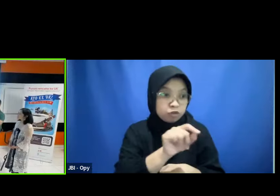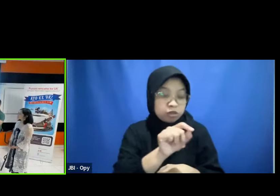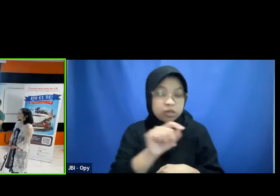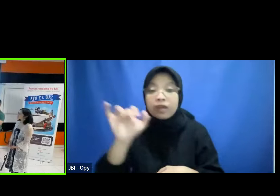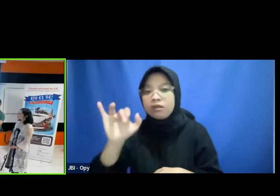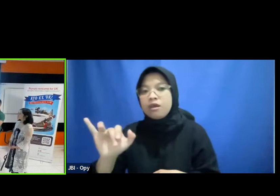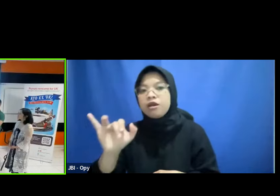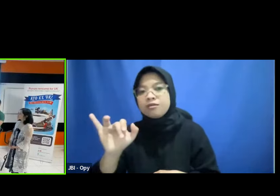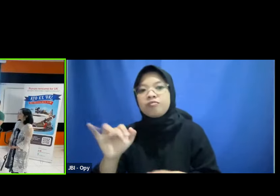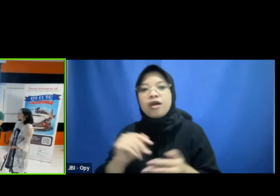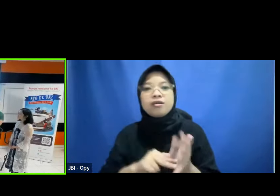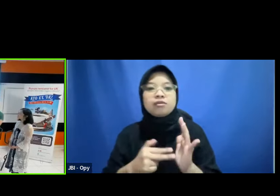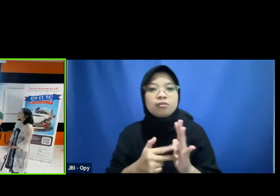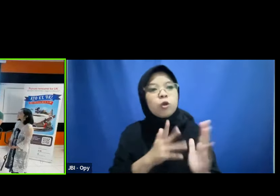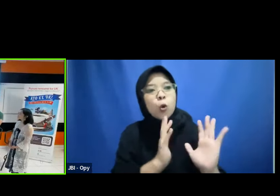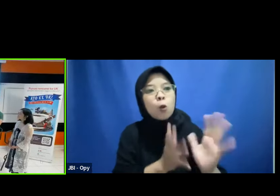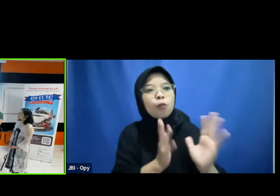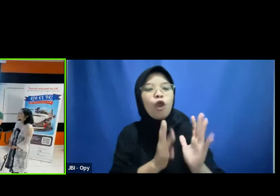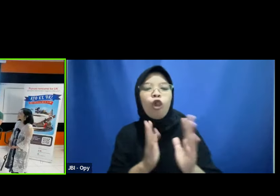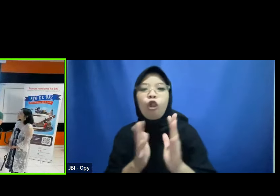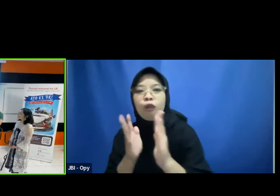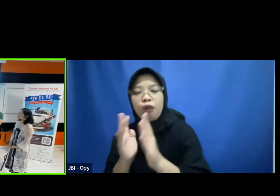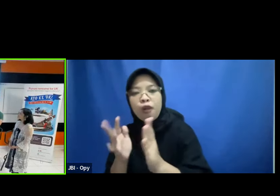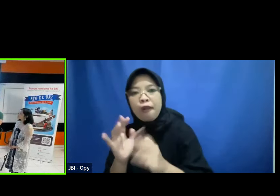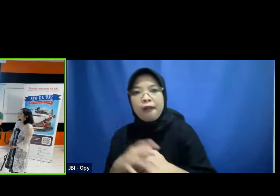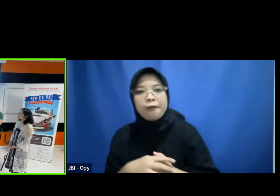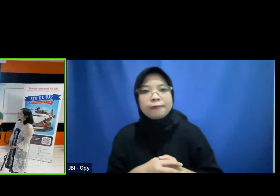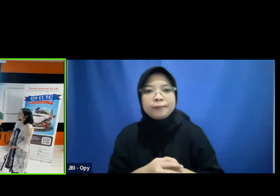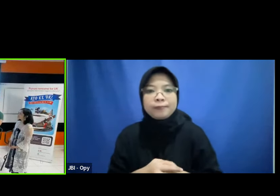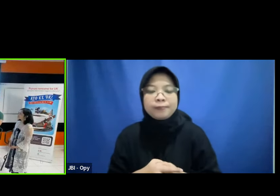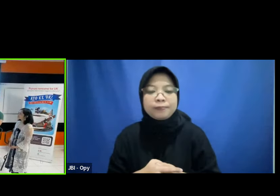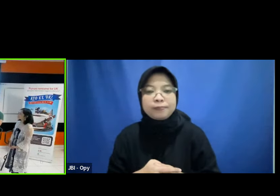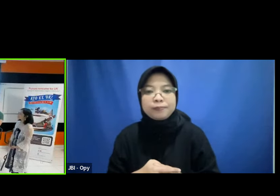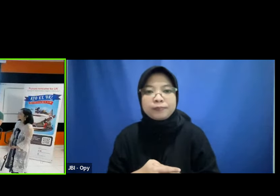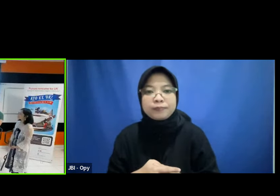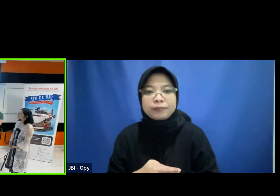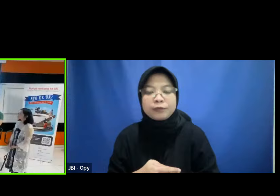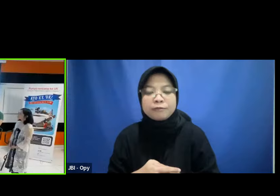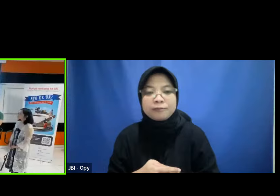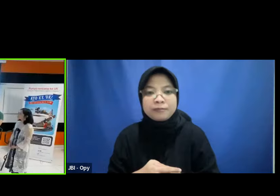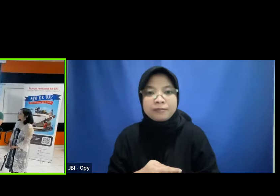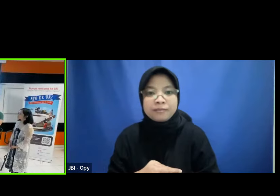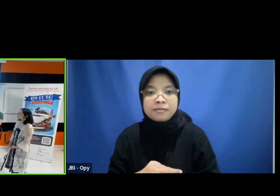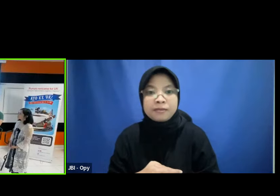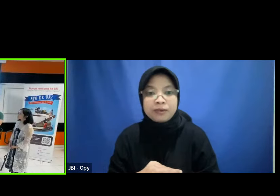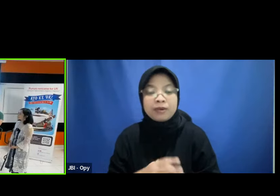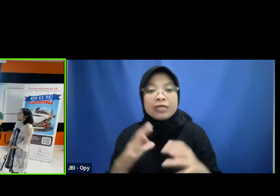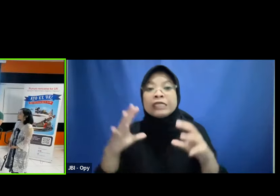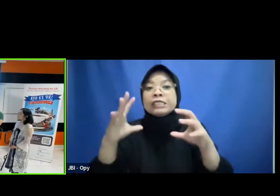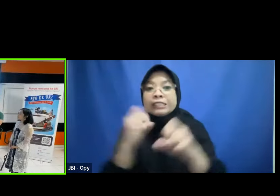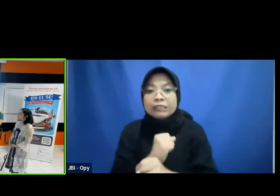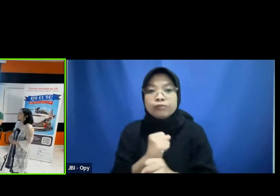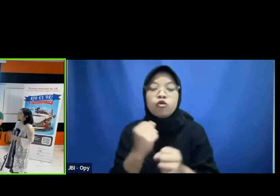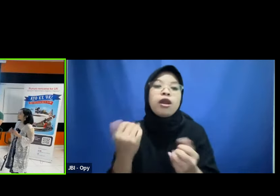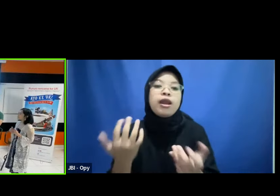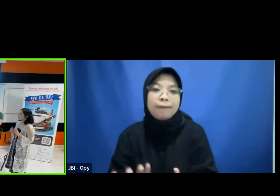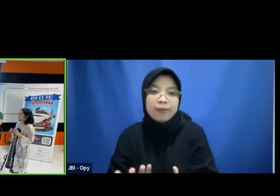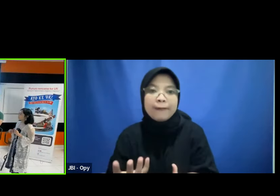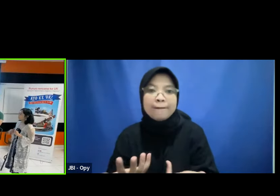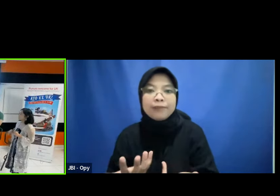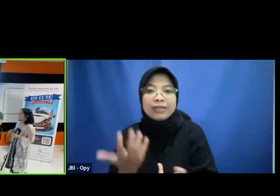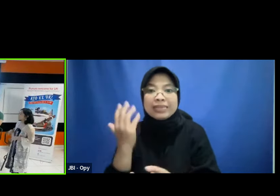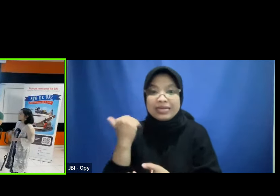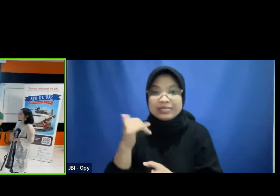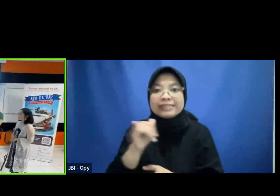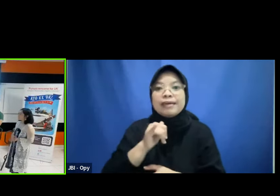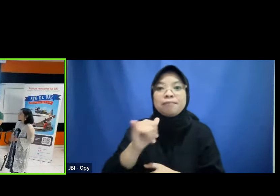Jadi kita saling ngobrol nanti ee artinya kesimpulannya teman-teman balik ke sama